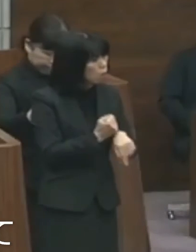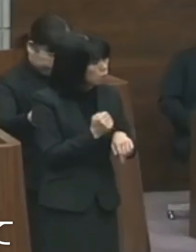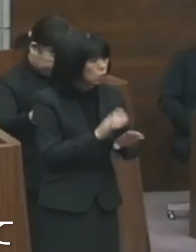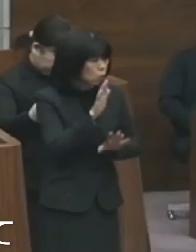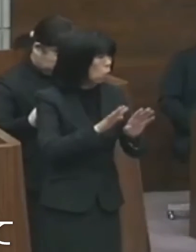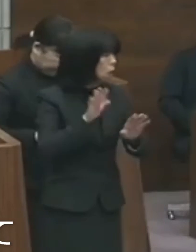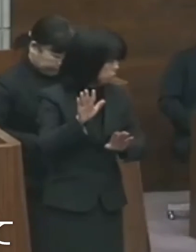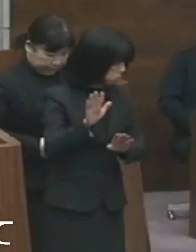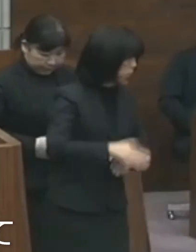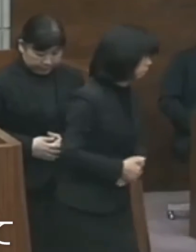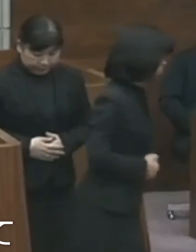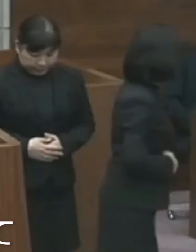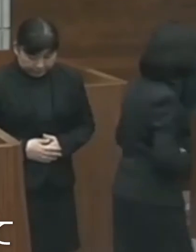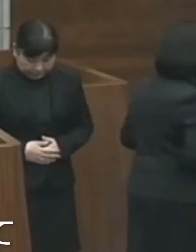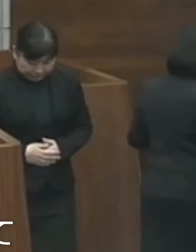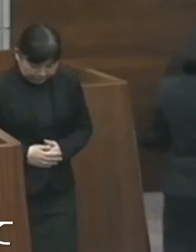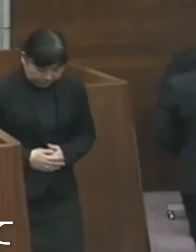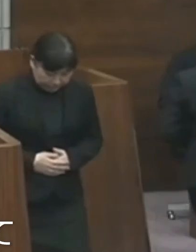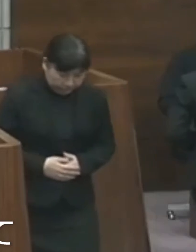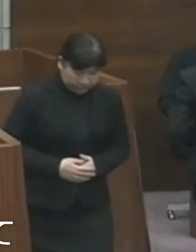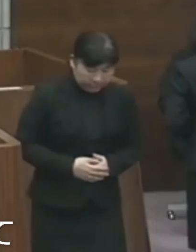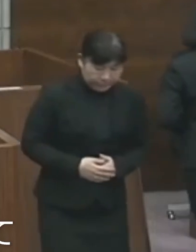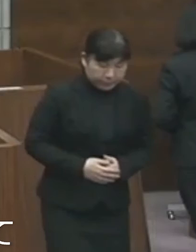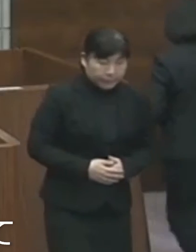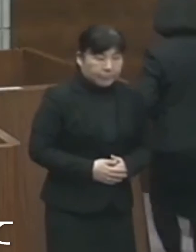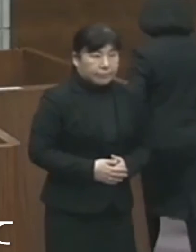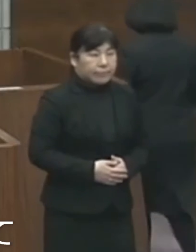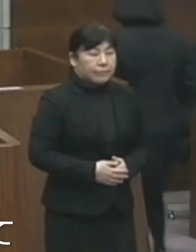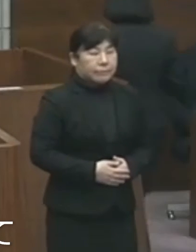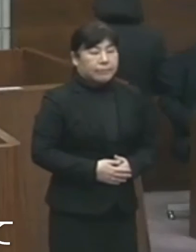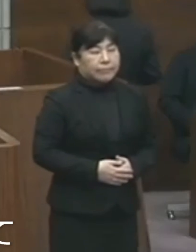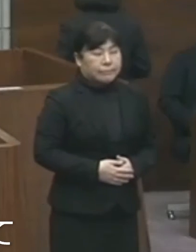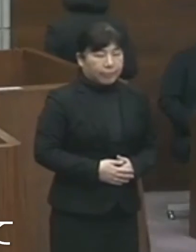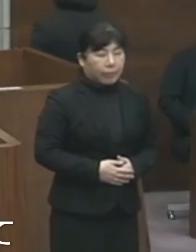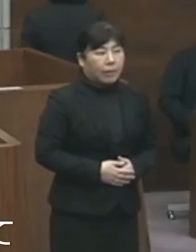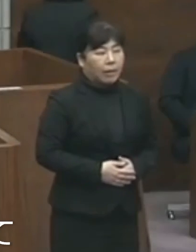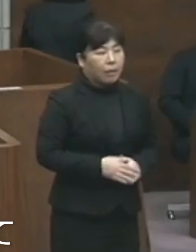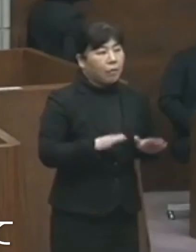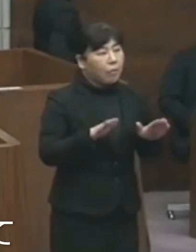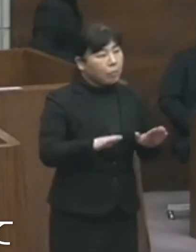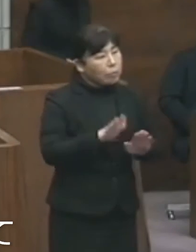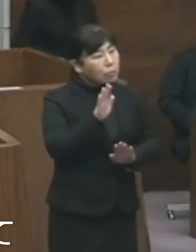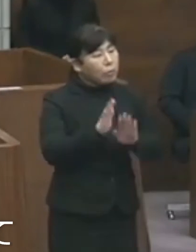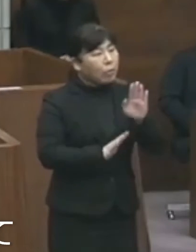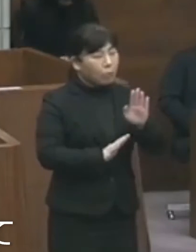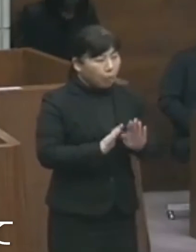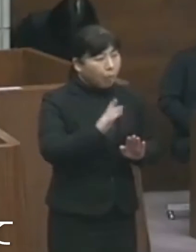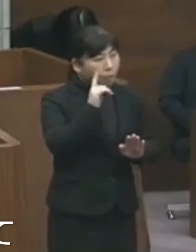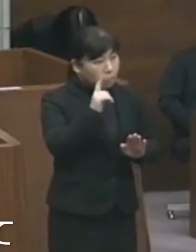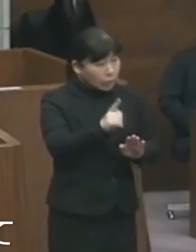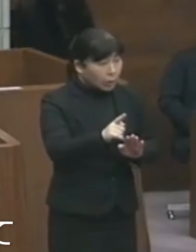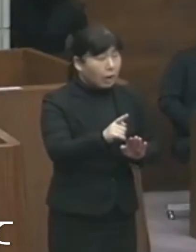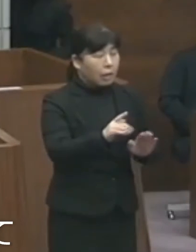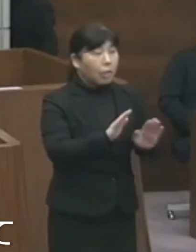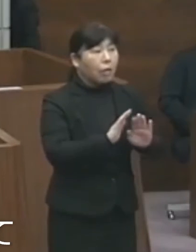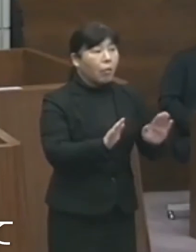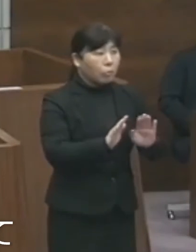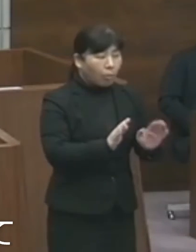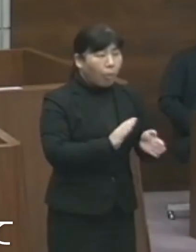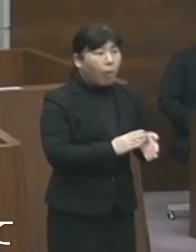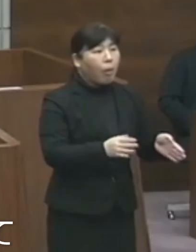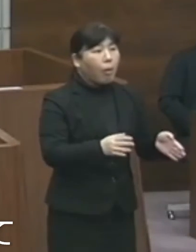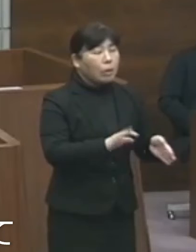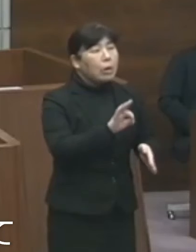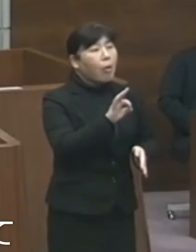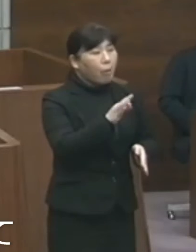多く見受けられたところでございます。これらのことから、子ども医療費の無償化を18歳まで